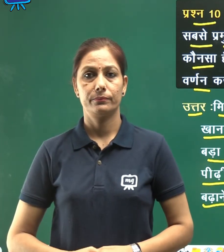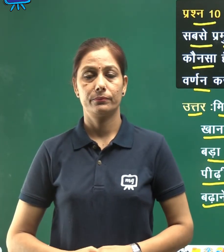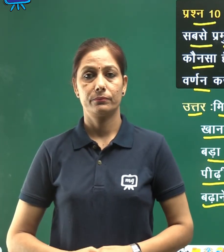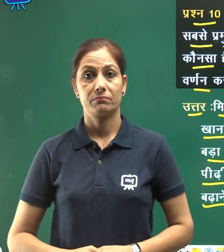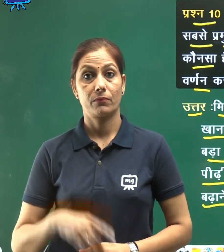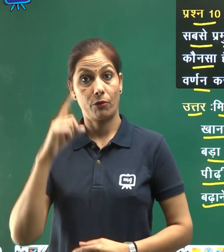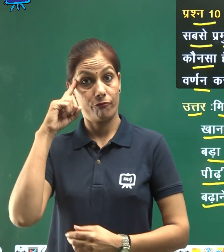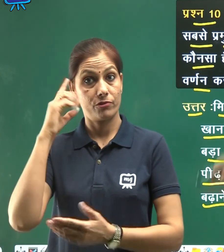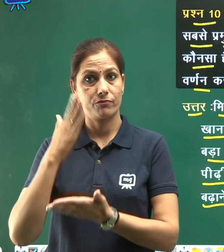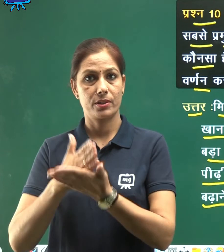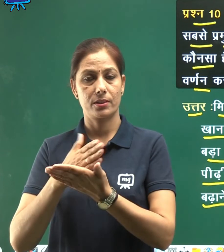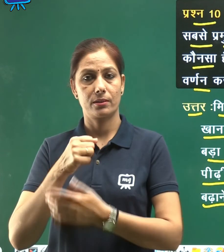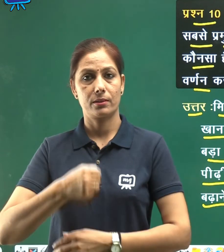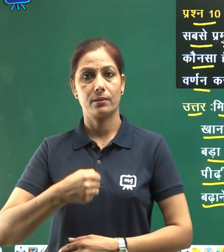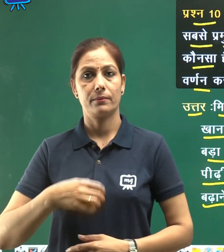विश्वास रखते थे।